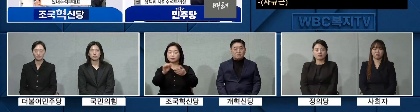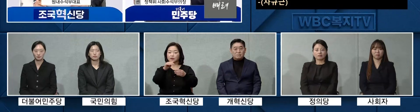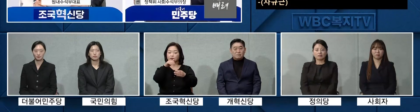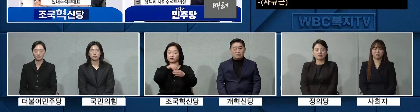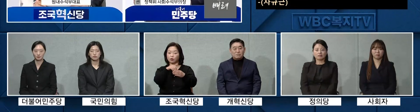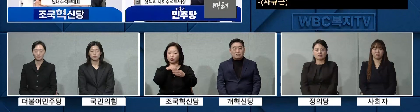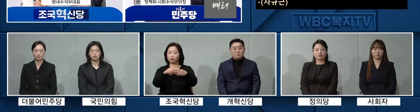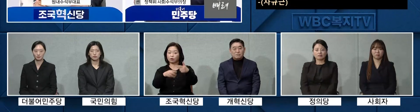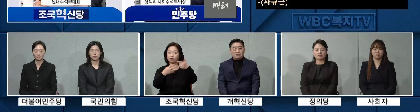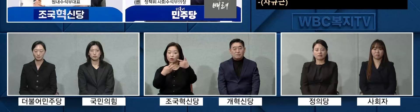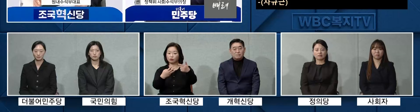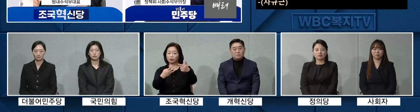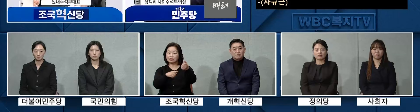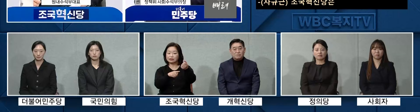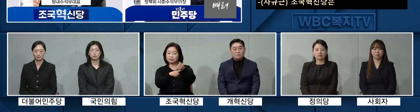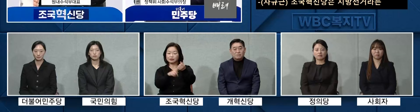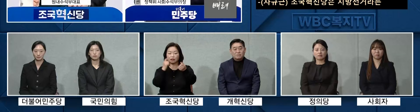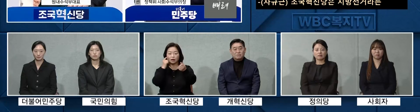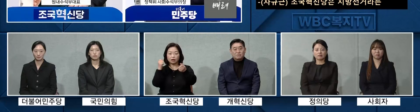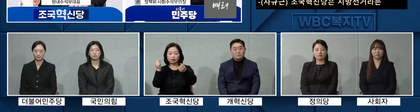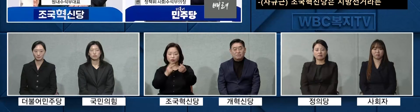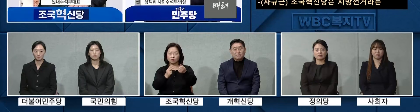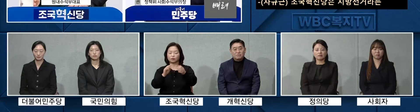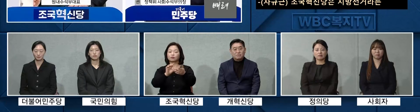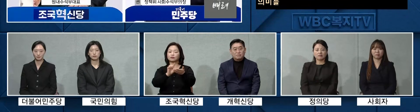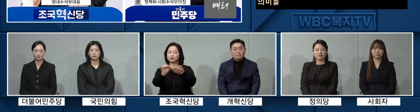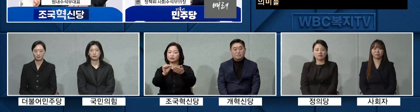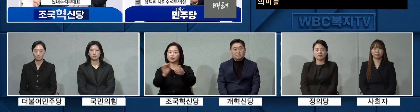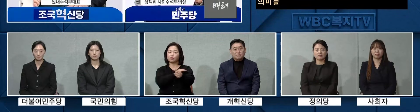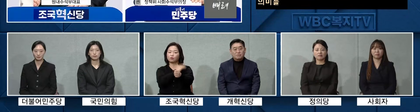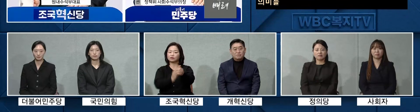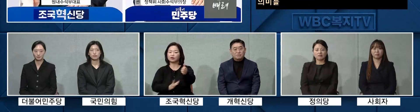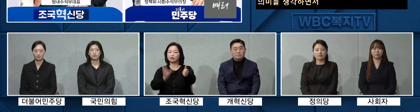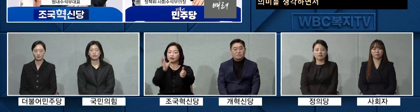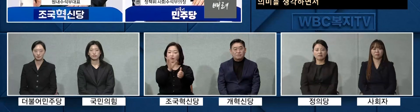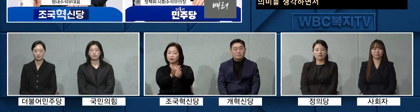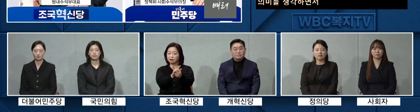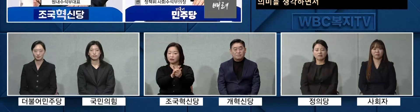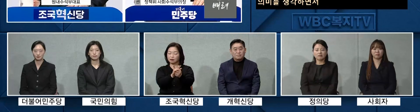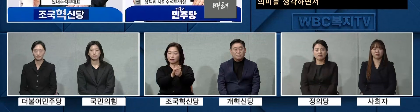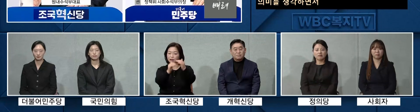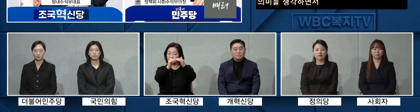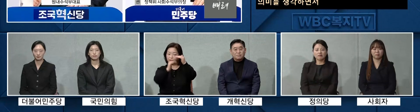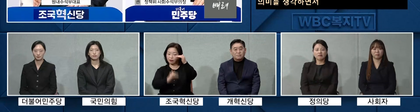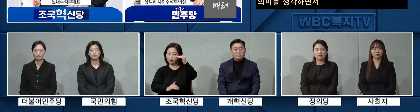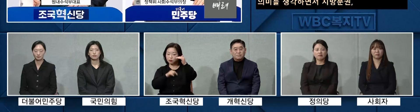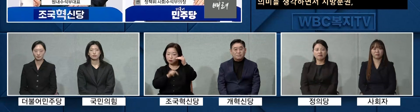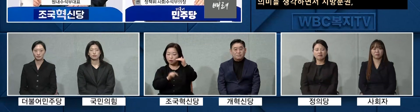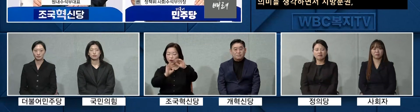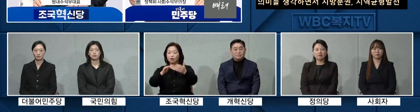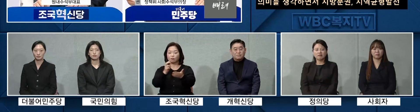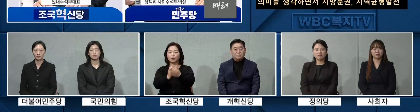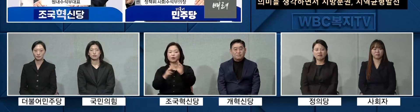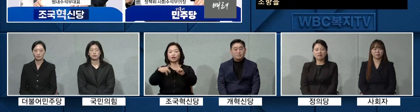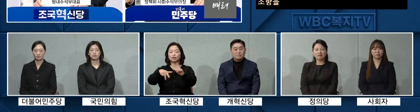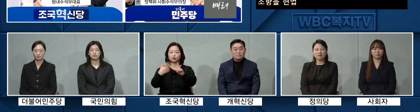지방선거라는 의미를 생각하면서 지방 분권, 지역 균형 발전을 위해 조항을 헌법 1조에 넣는 원포인트